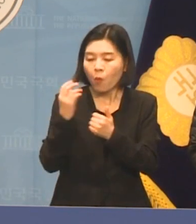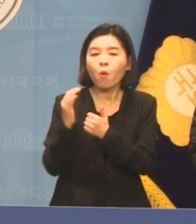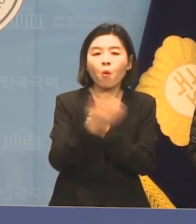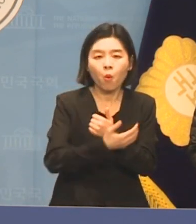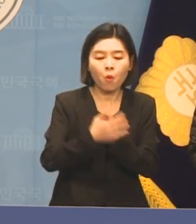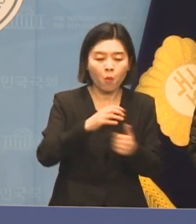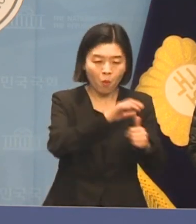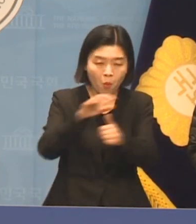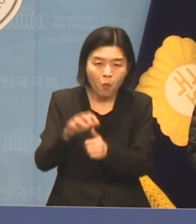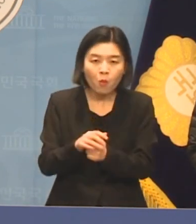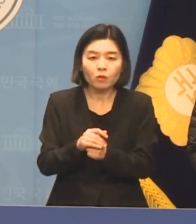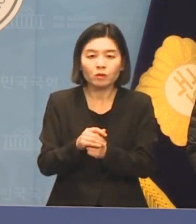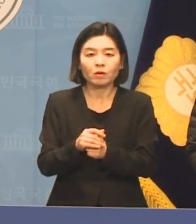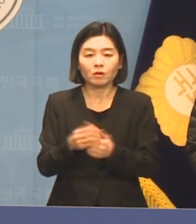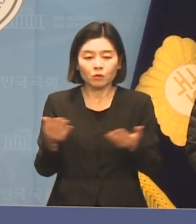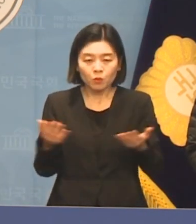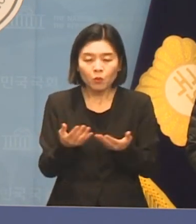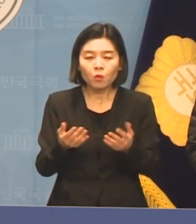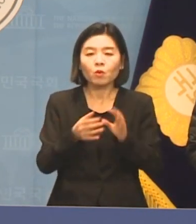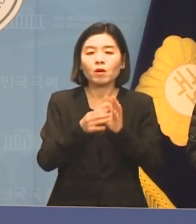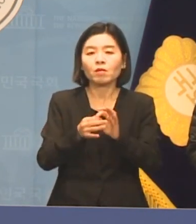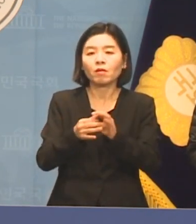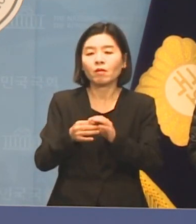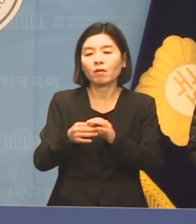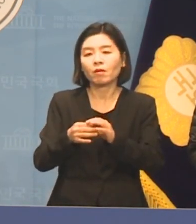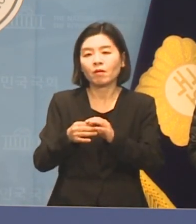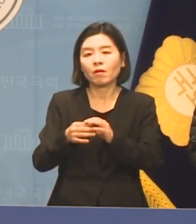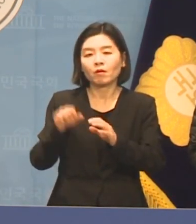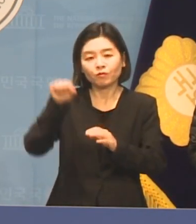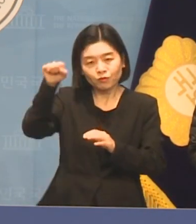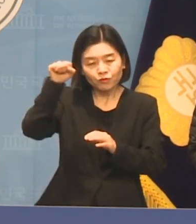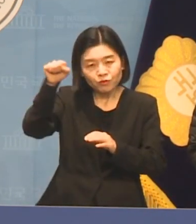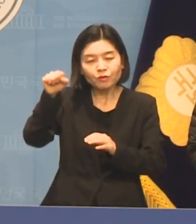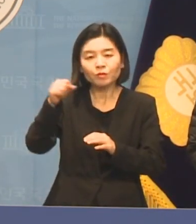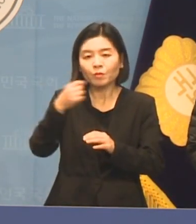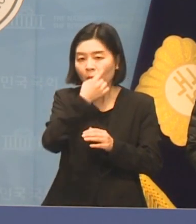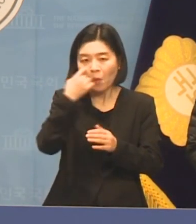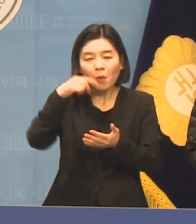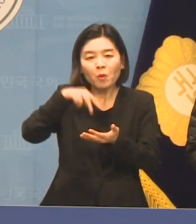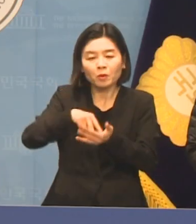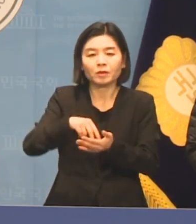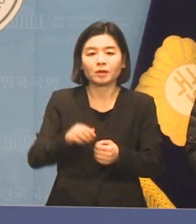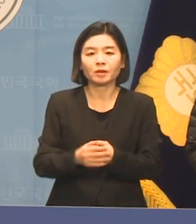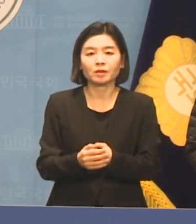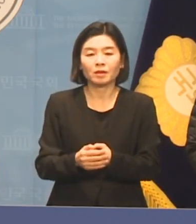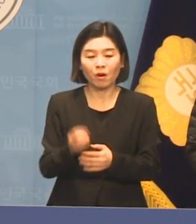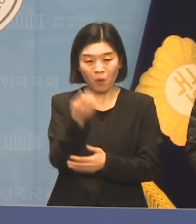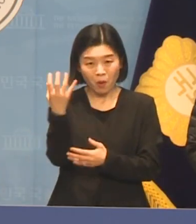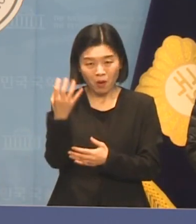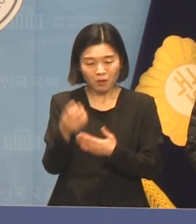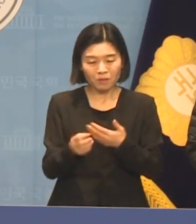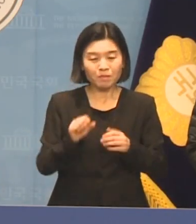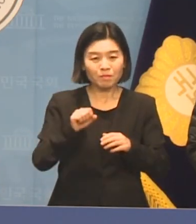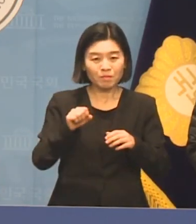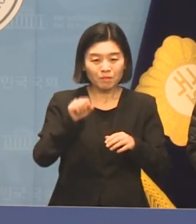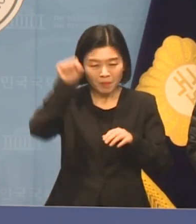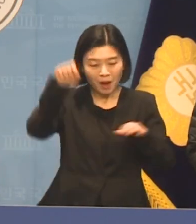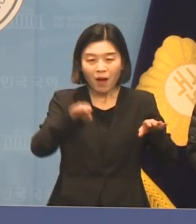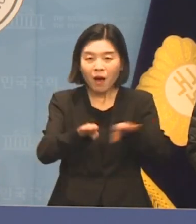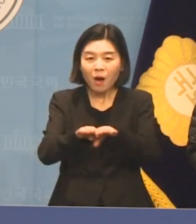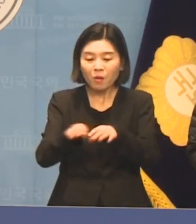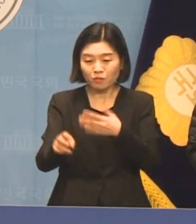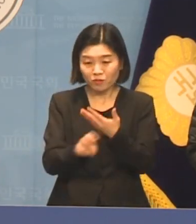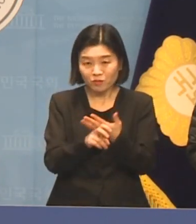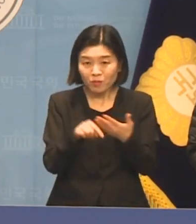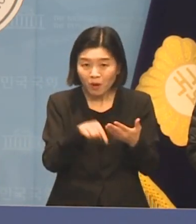범위를 확장하는 내용입니다. 언론에 흔히 등장하는 불법 파업의 내용을 살펴보면 실질적인